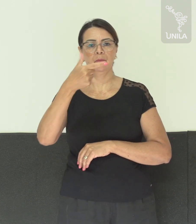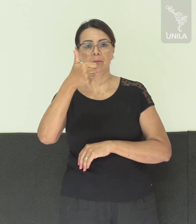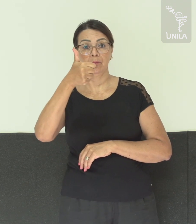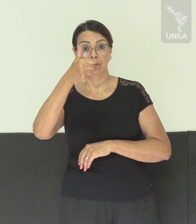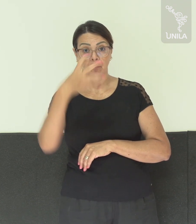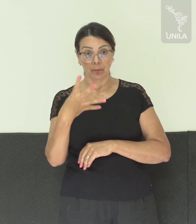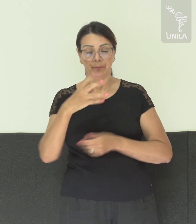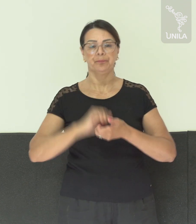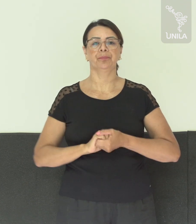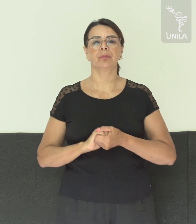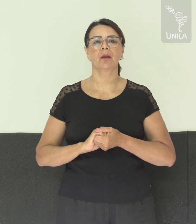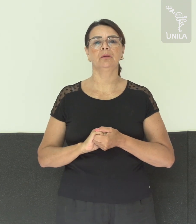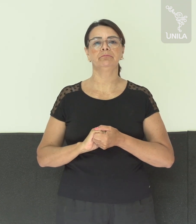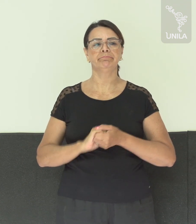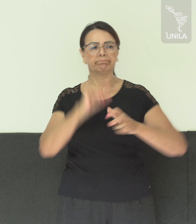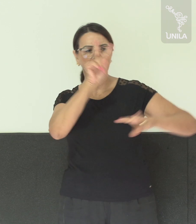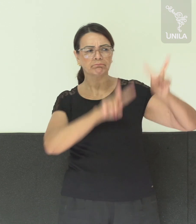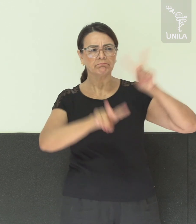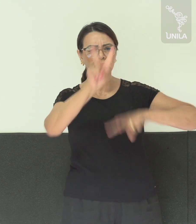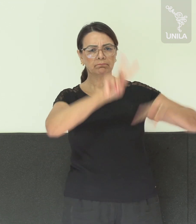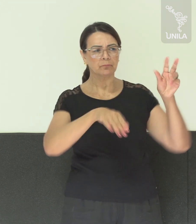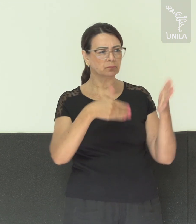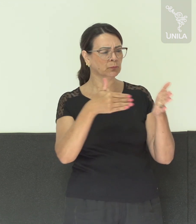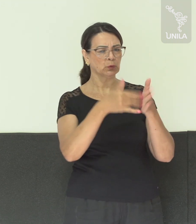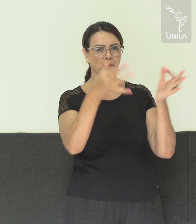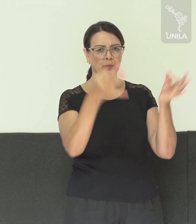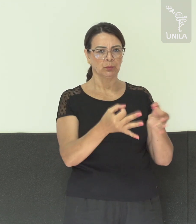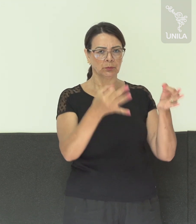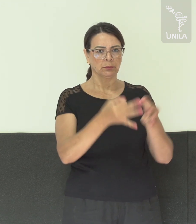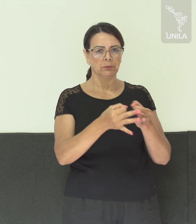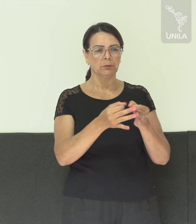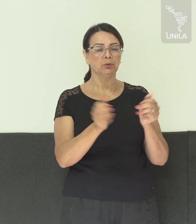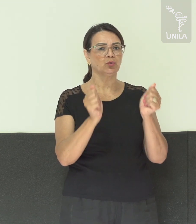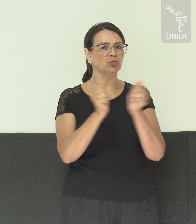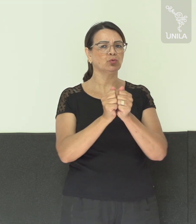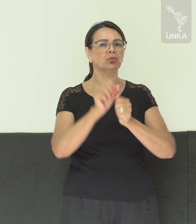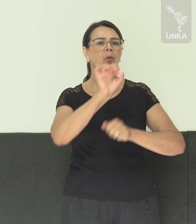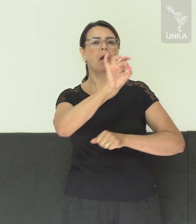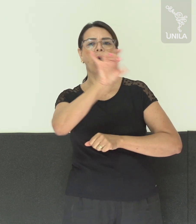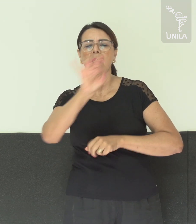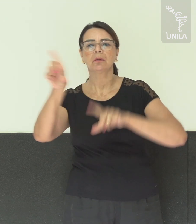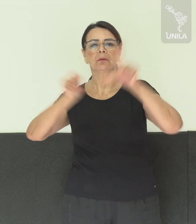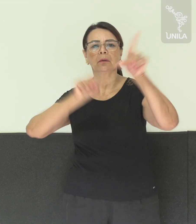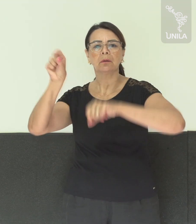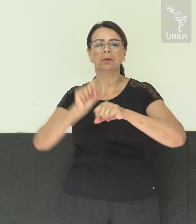7.3.10.14. O procedimento de aferição ocorrerá junto a cada convocação do processo seletivo.